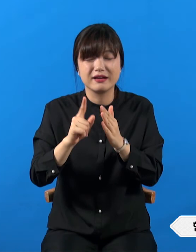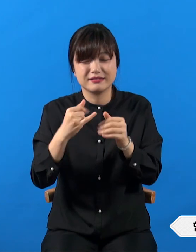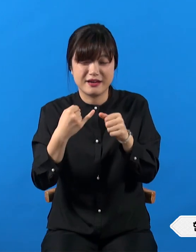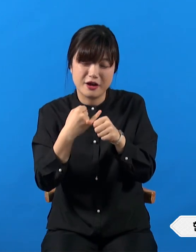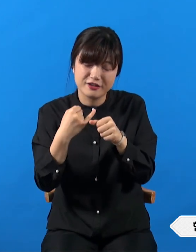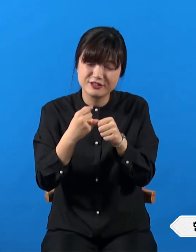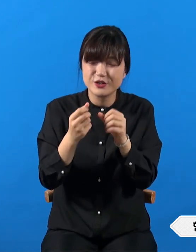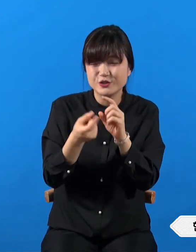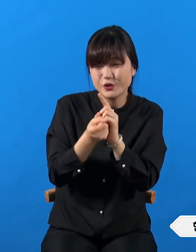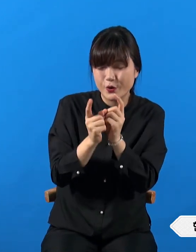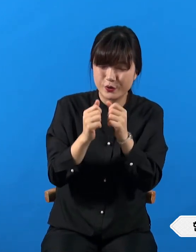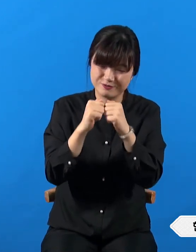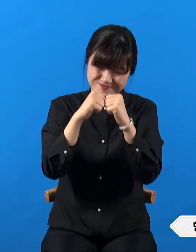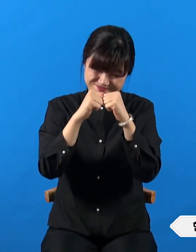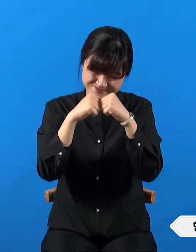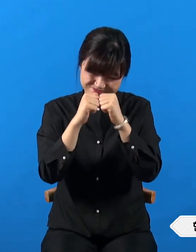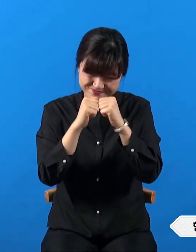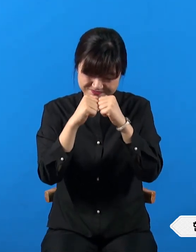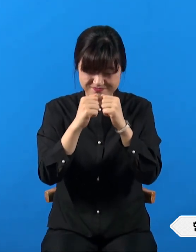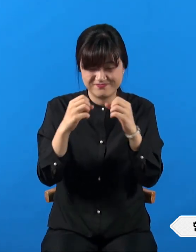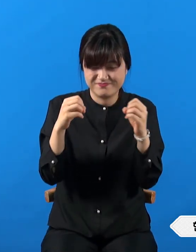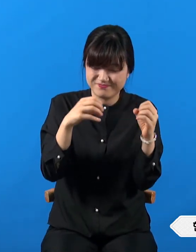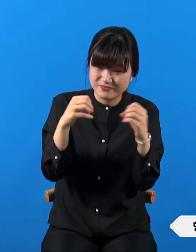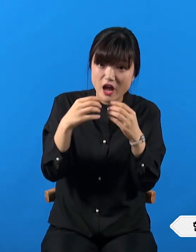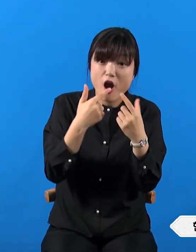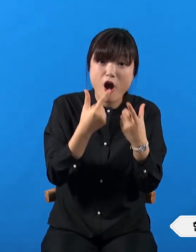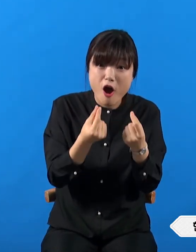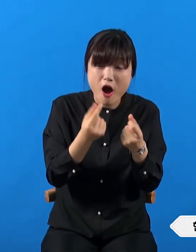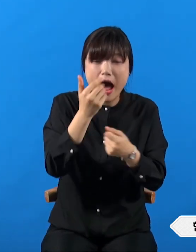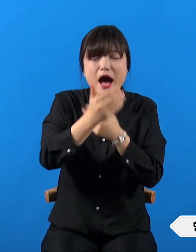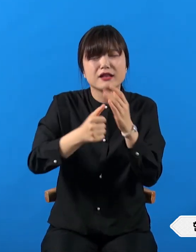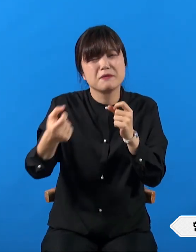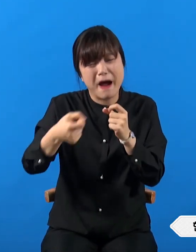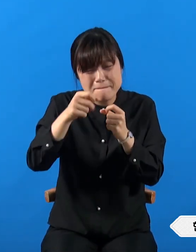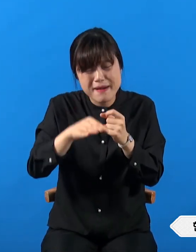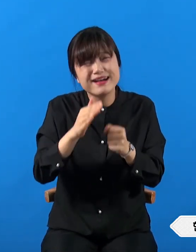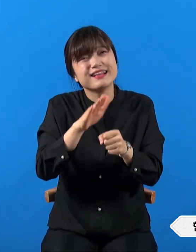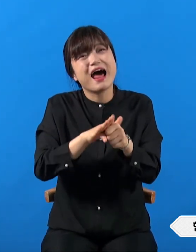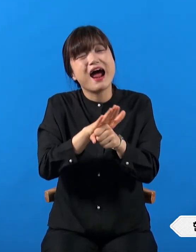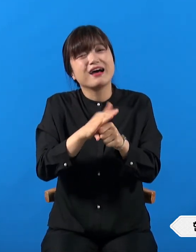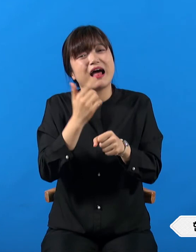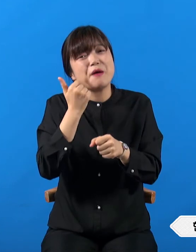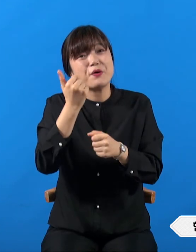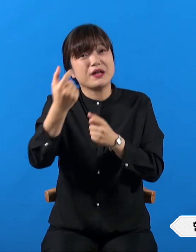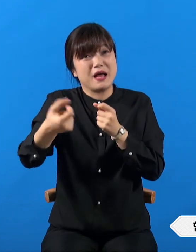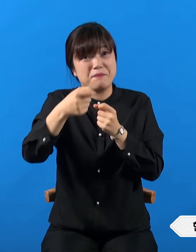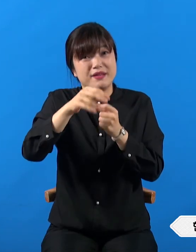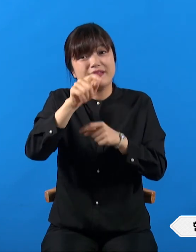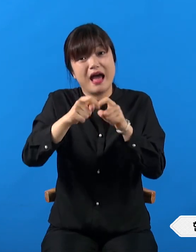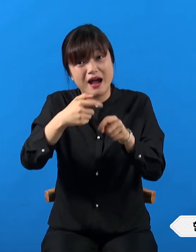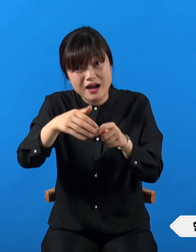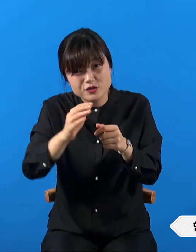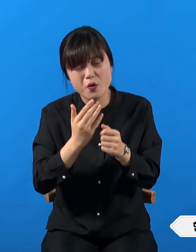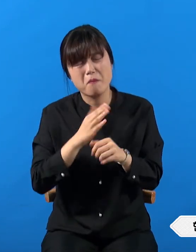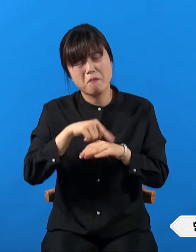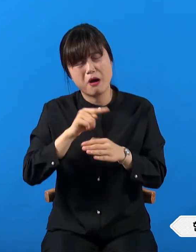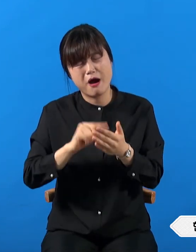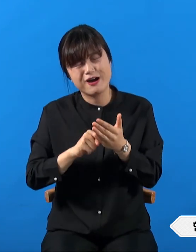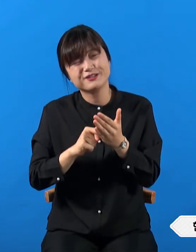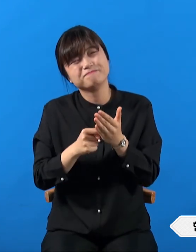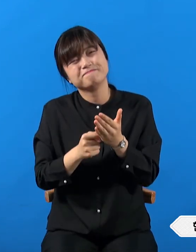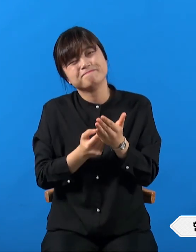사랑을 속삭이듯이 우리도 하나님 앞에 나아가서 사랑하는 내 아버지 앞에 나아가서